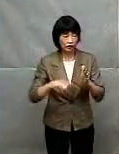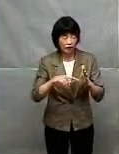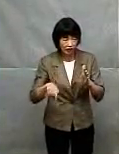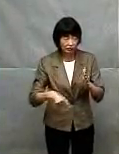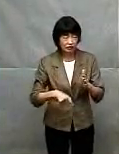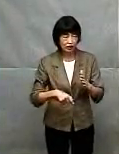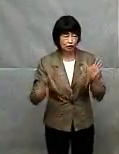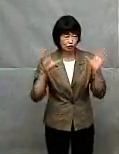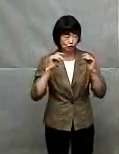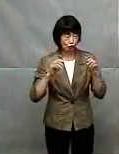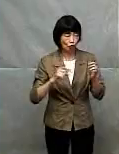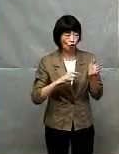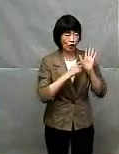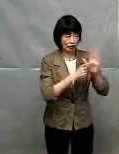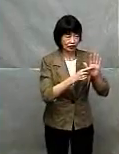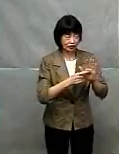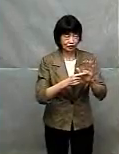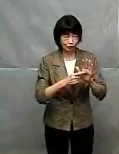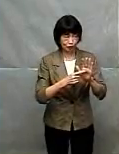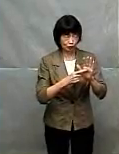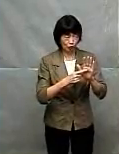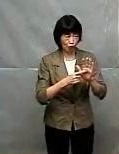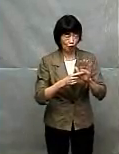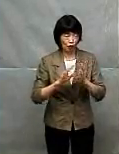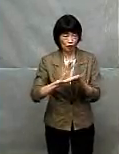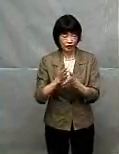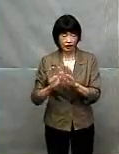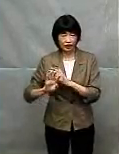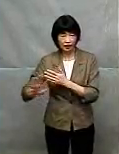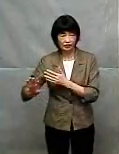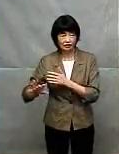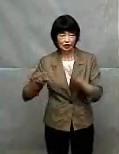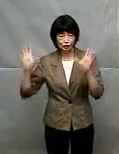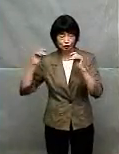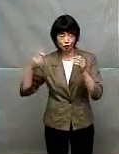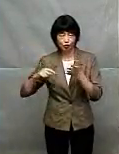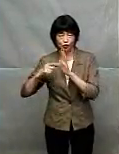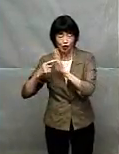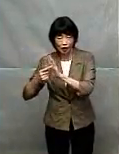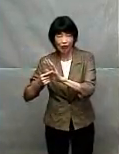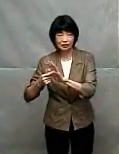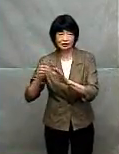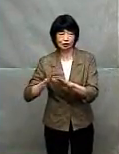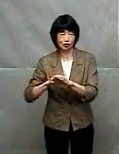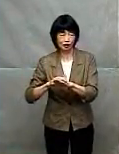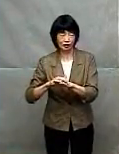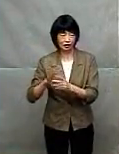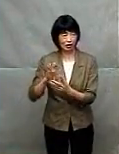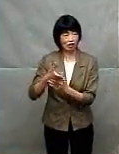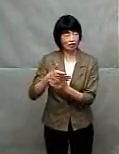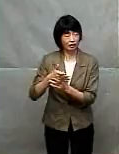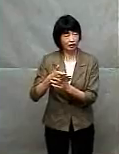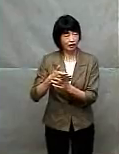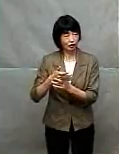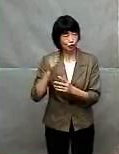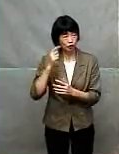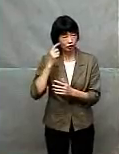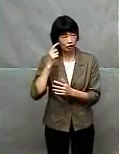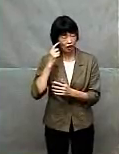信と国に対する県外に対する情報発信の仕方を使い分けているように思うんですけれども、そこはどうなんで